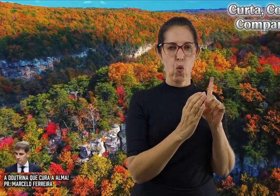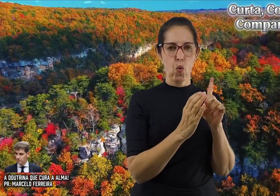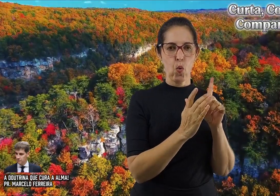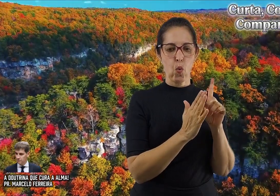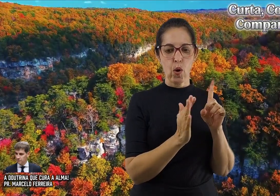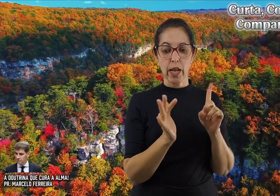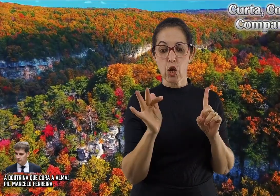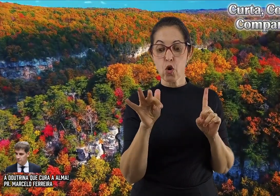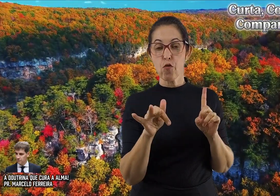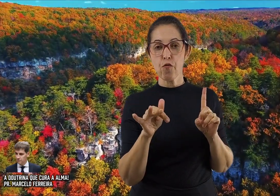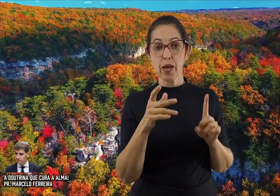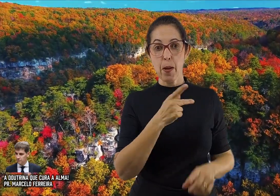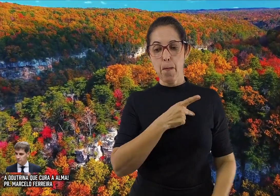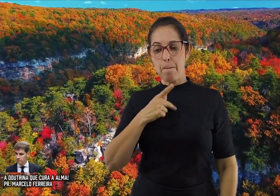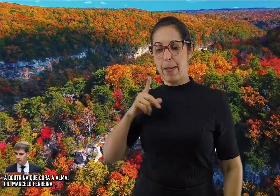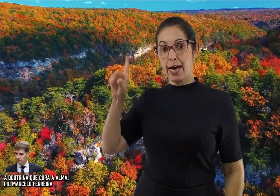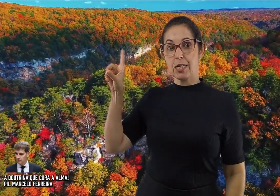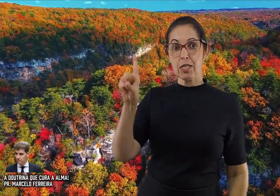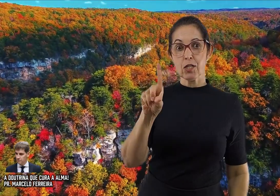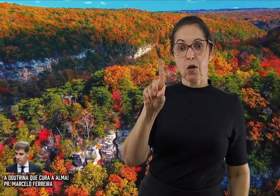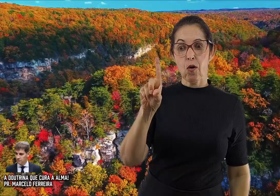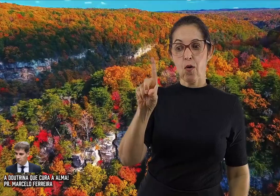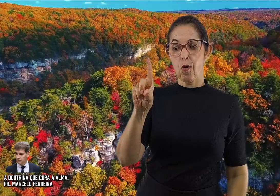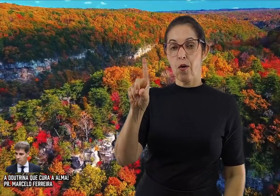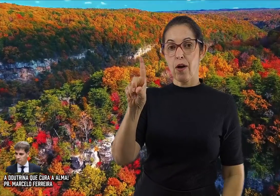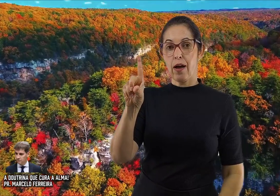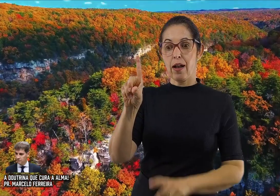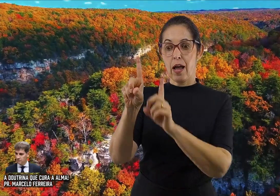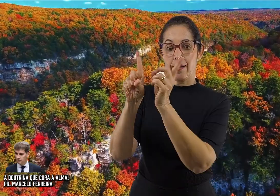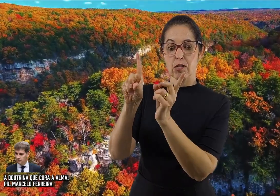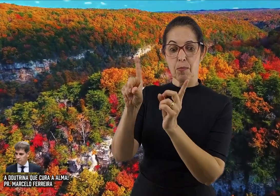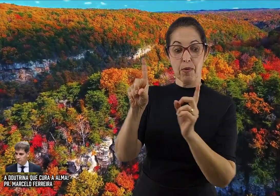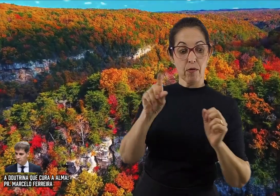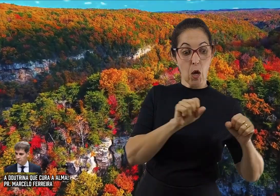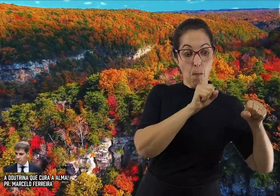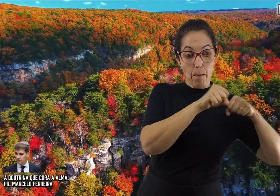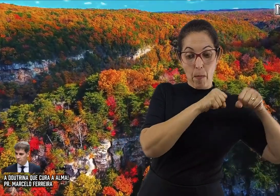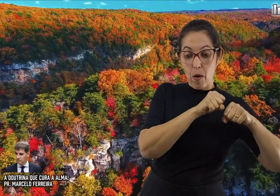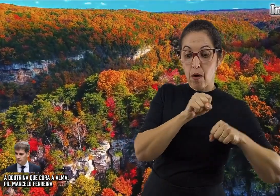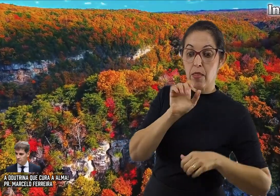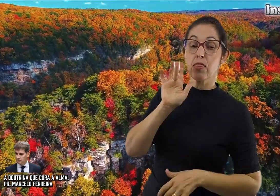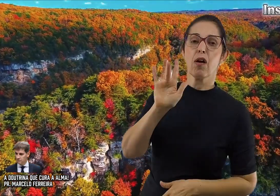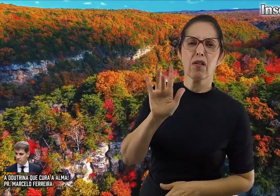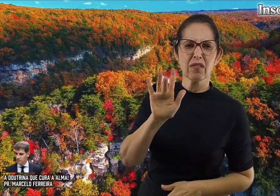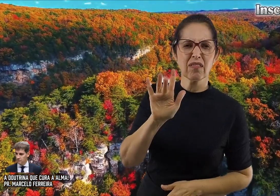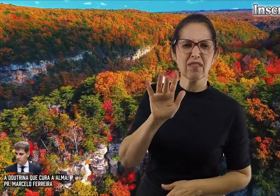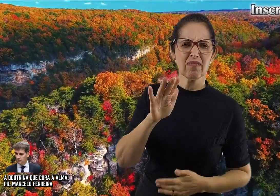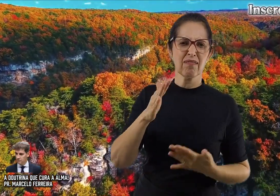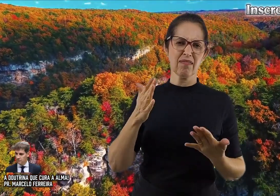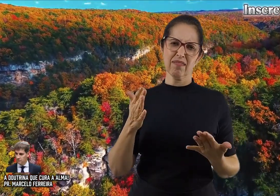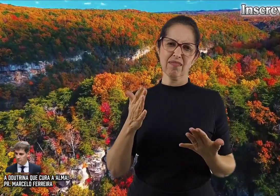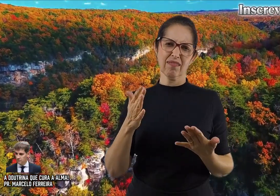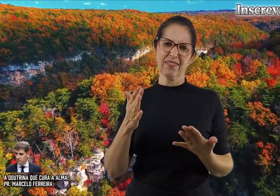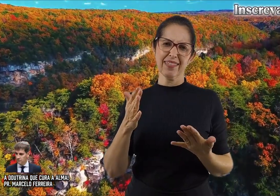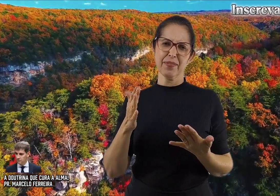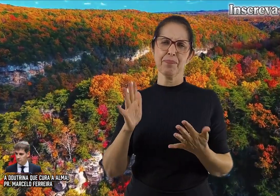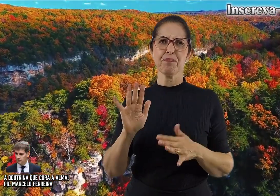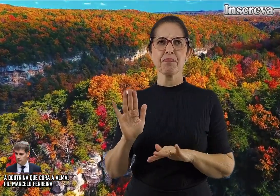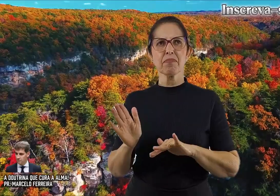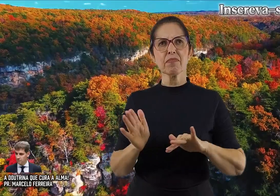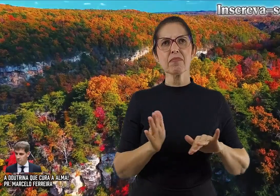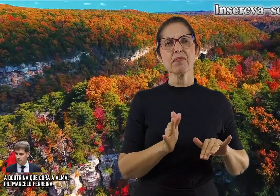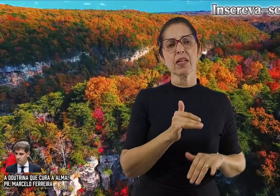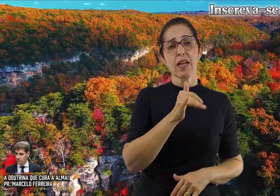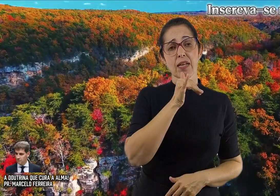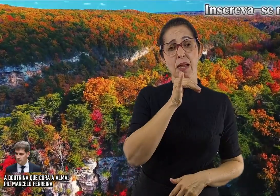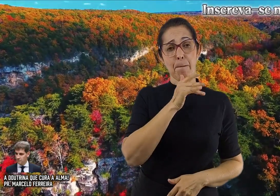igreja, os irmãos correm para tocar na sua sombra. Não existe. O lenço de Paulo curou. Pessoas tocavam no lenço de Paulo e